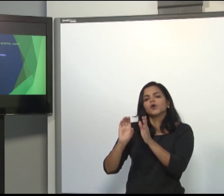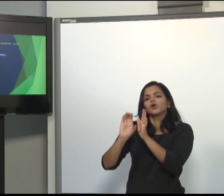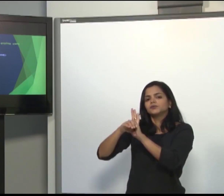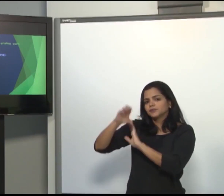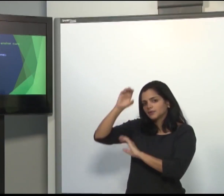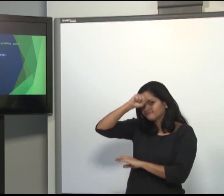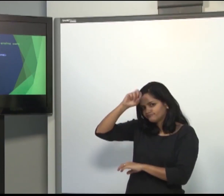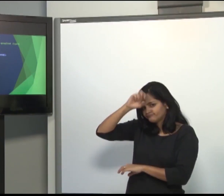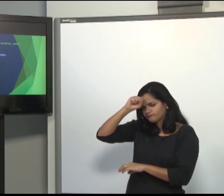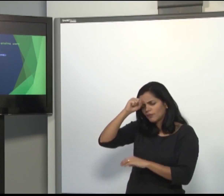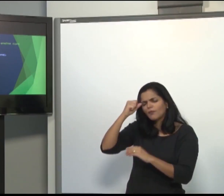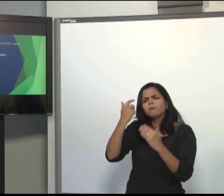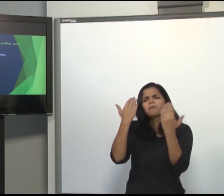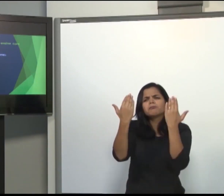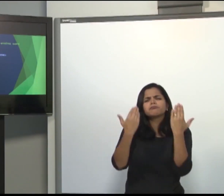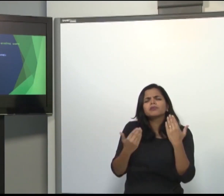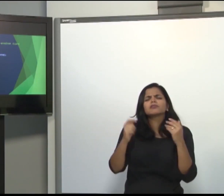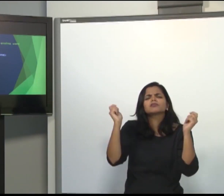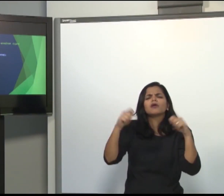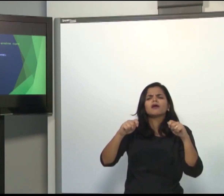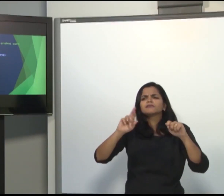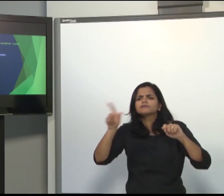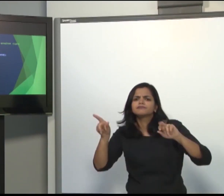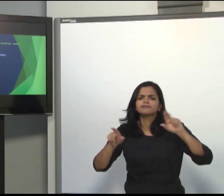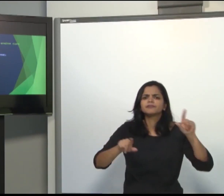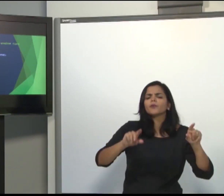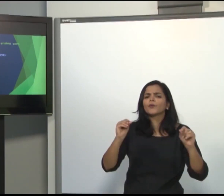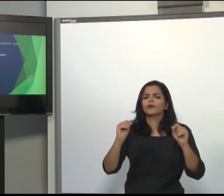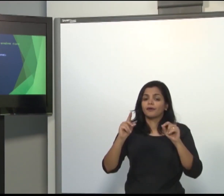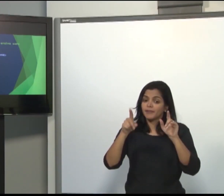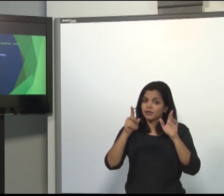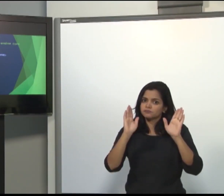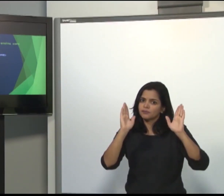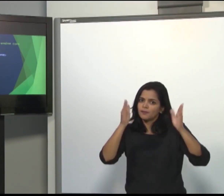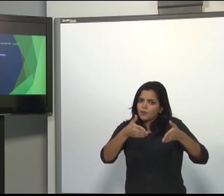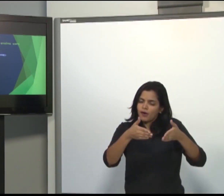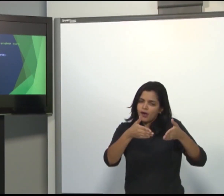o conceito de ensino e aprendizagem, Como se dá isso?